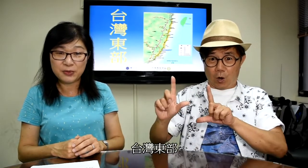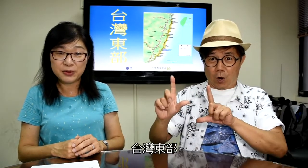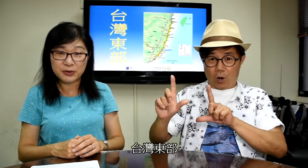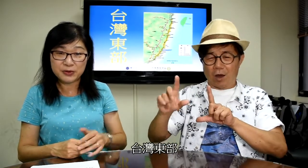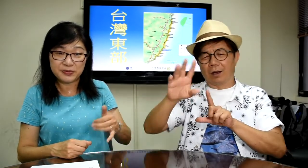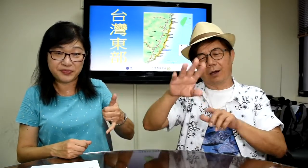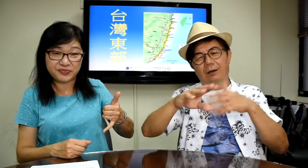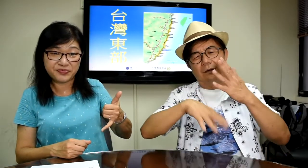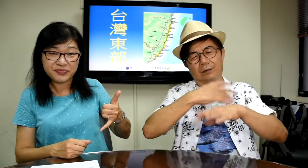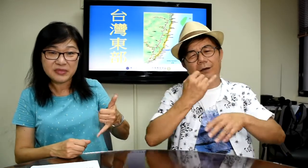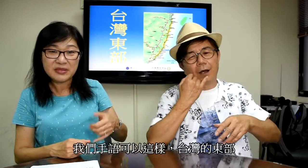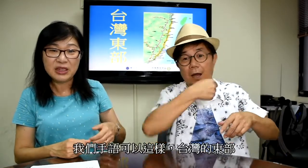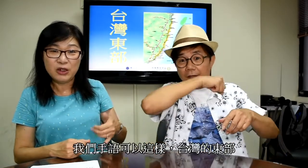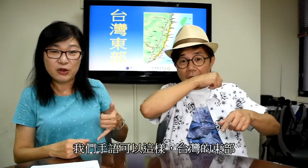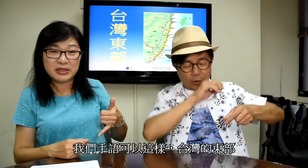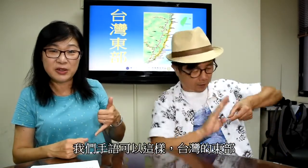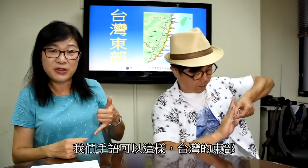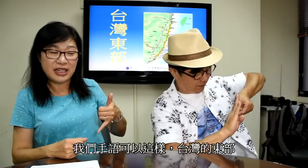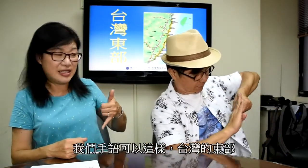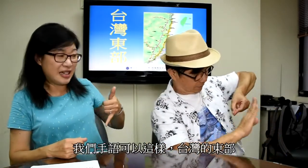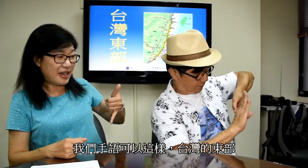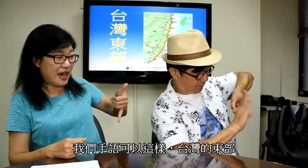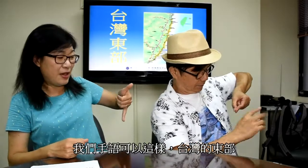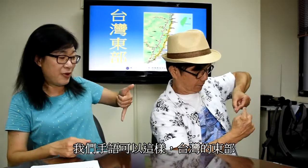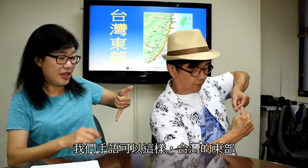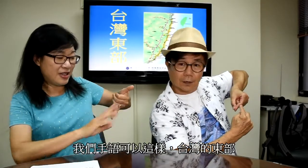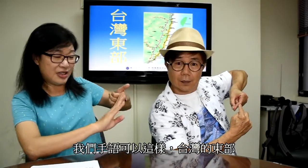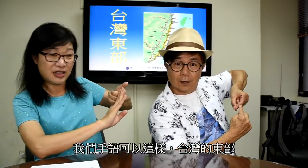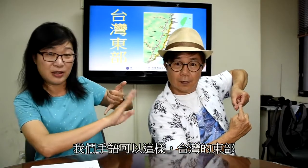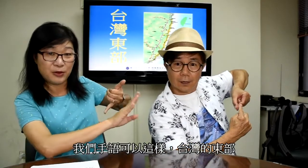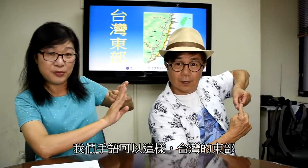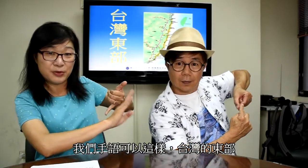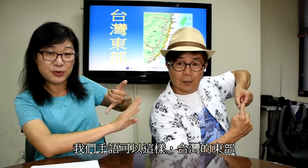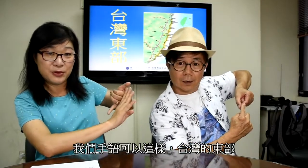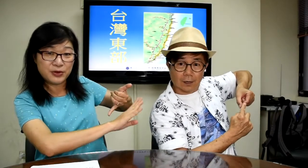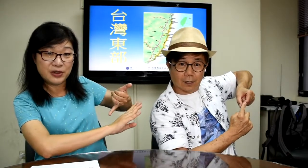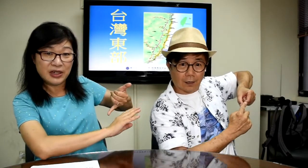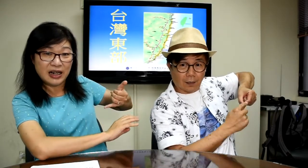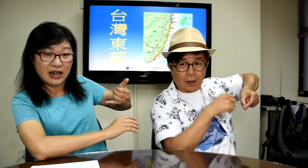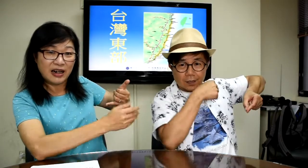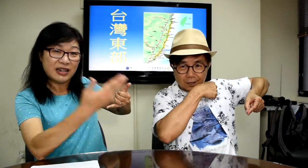部，我们手语可以这样，台湾的东部，好，